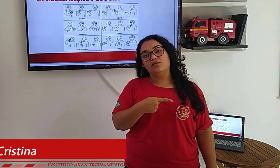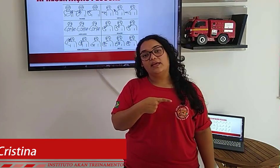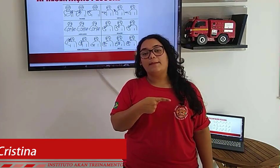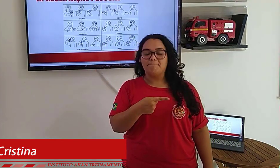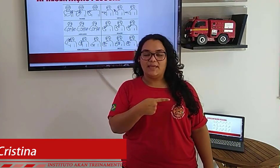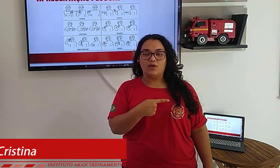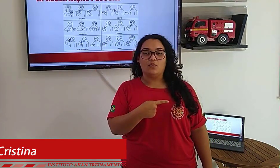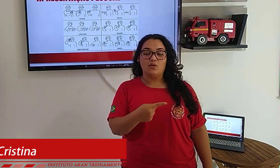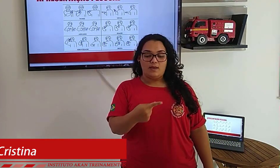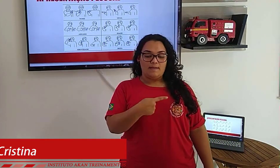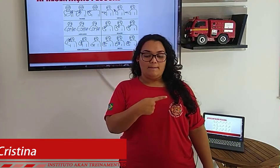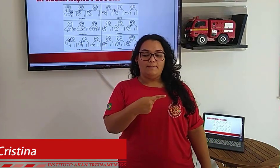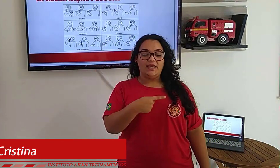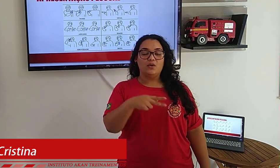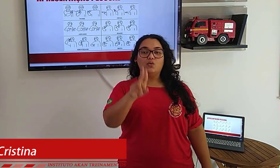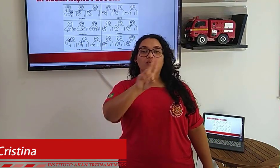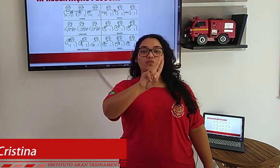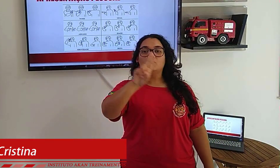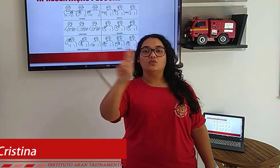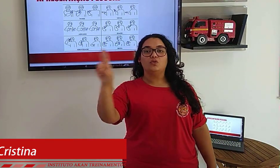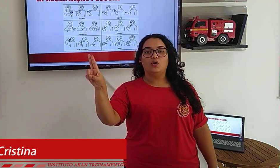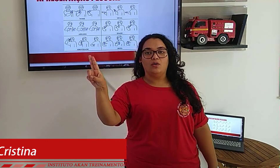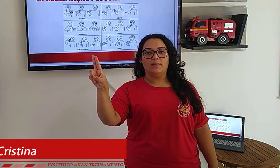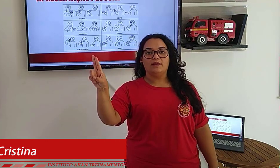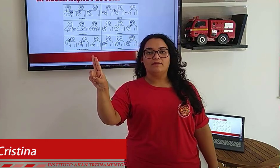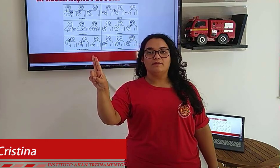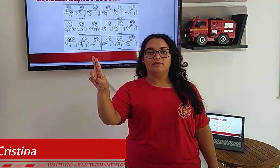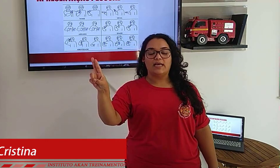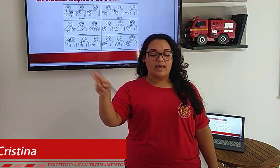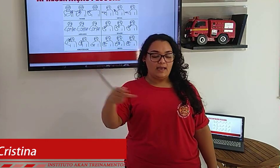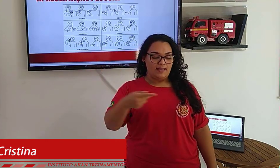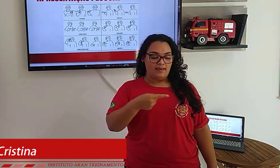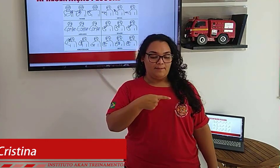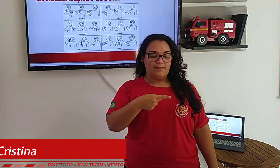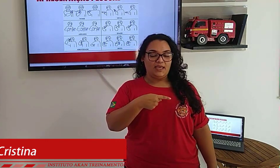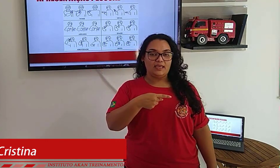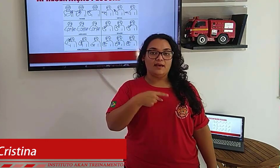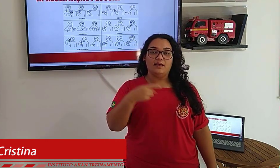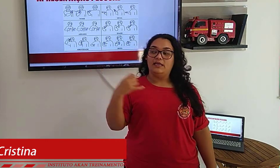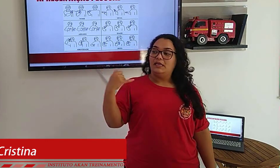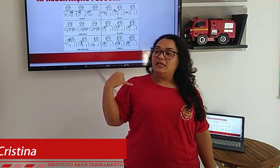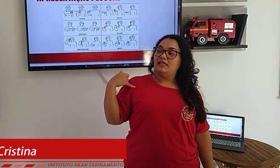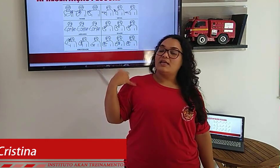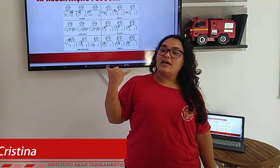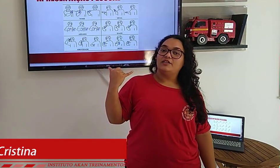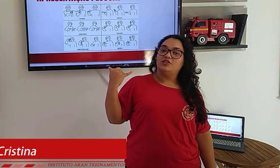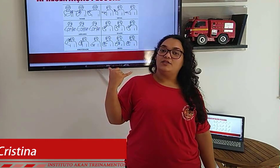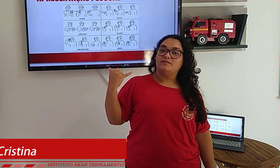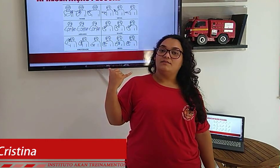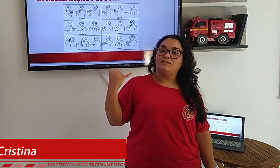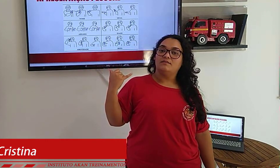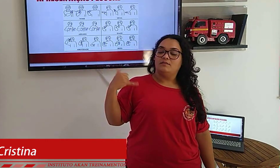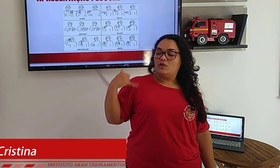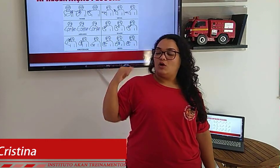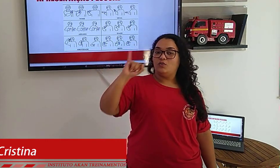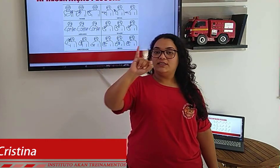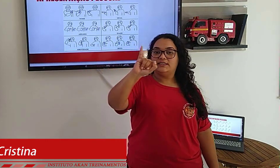quê? Meu nome, tá? Minha idade, olha o